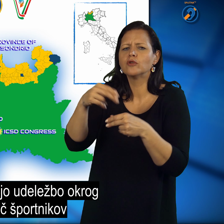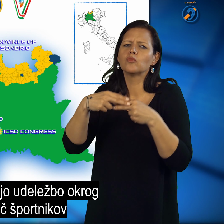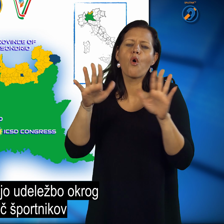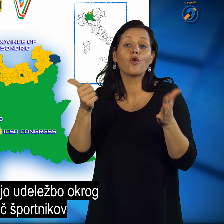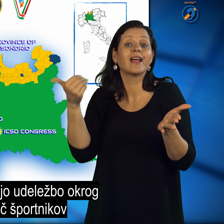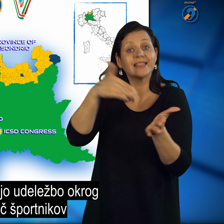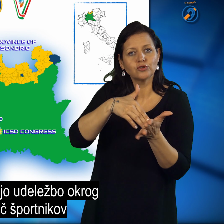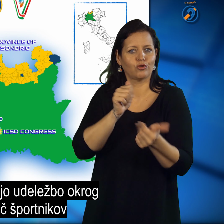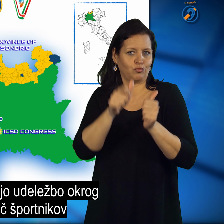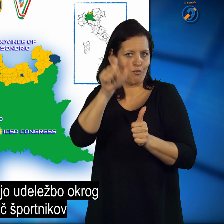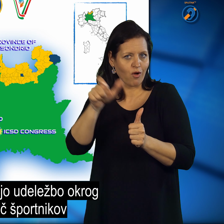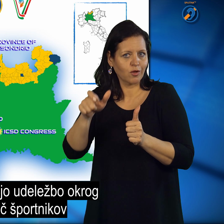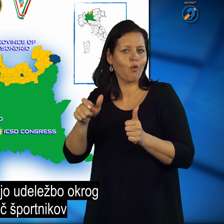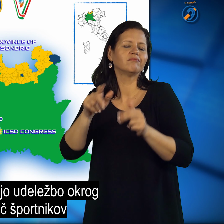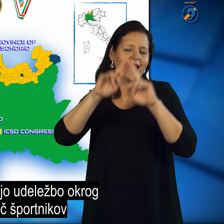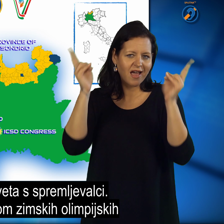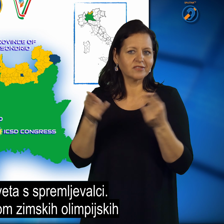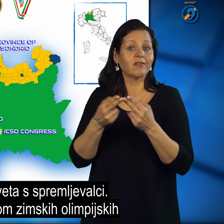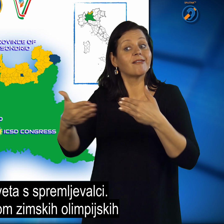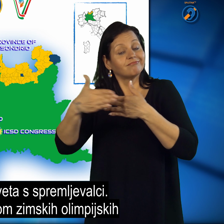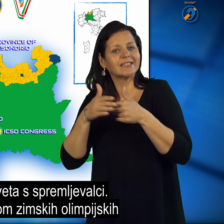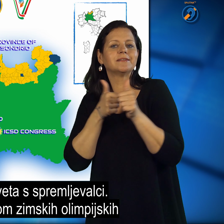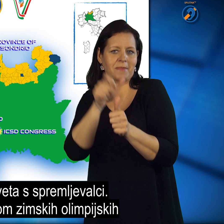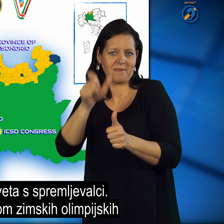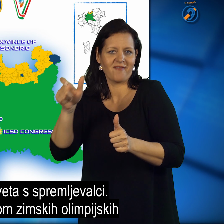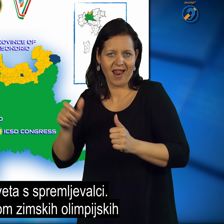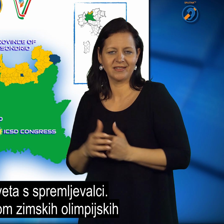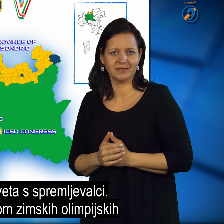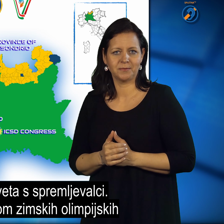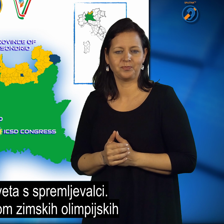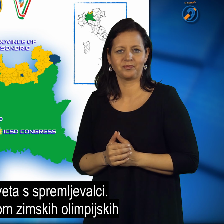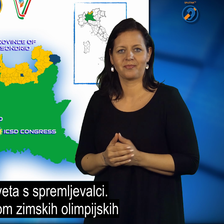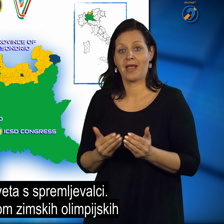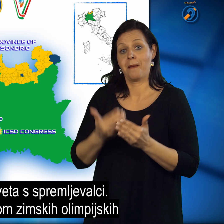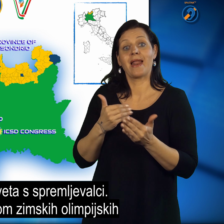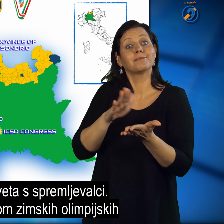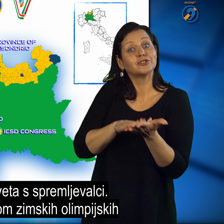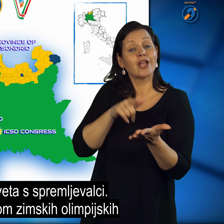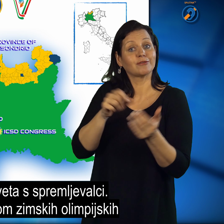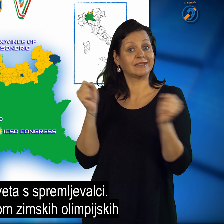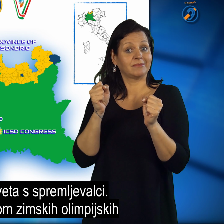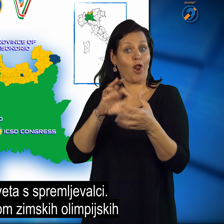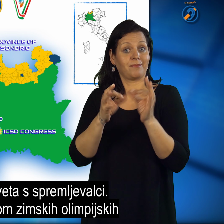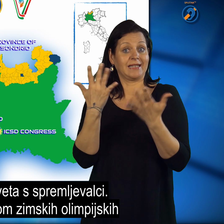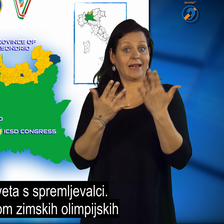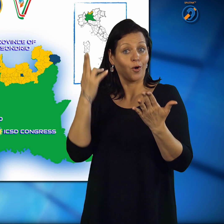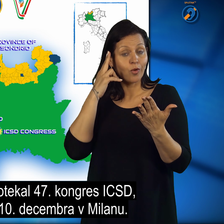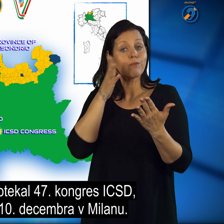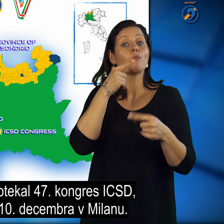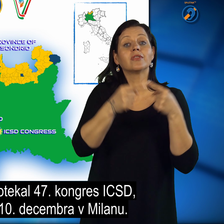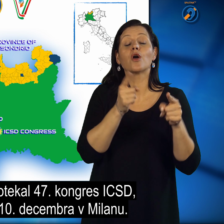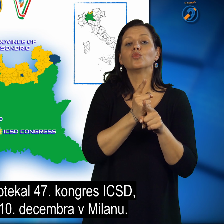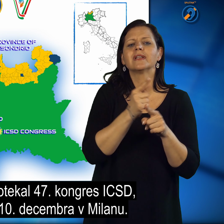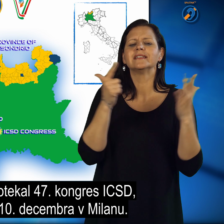Pričakujejo udeležbo okrog 1000 športnikov z celega sveta s spremljevalci. Pred pričetkom zimskih olimpijskih